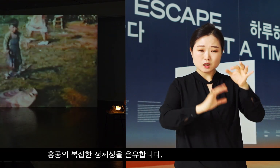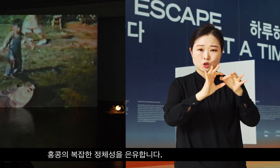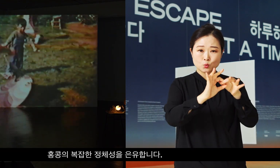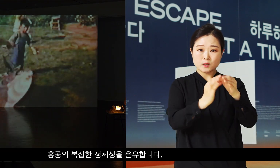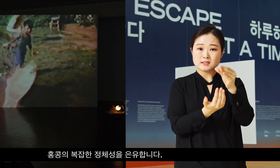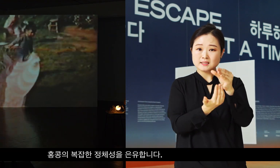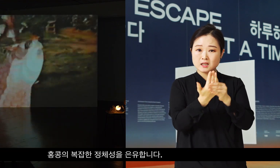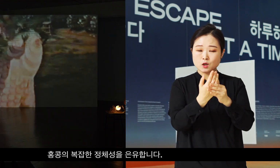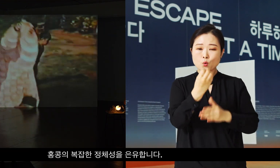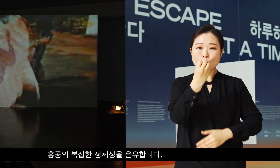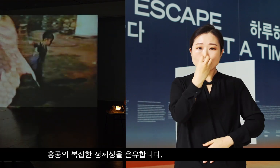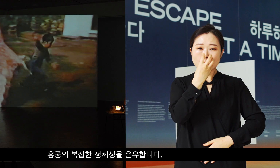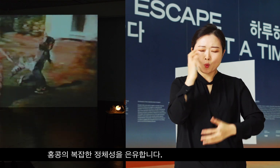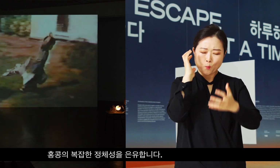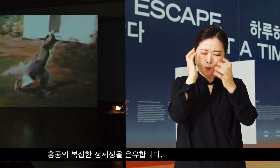정체성을 은유합니다.